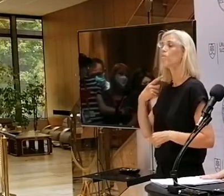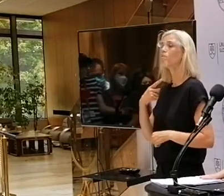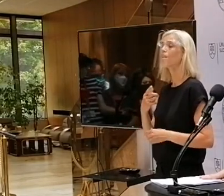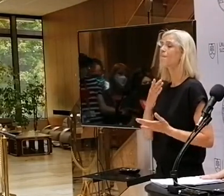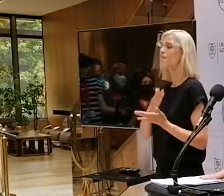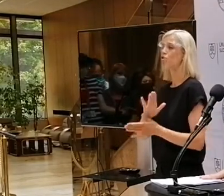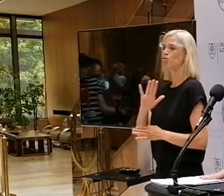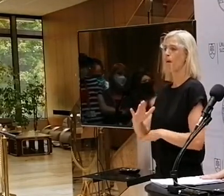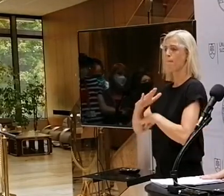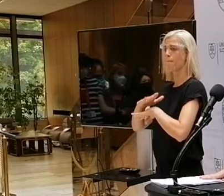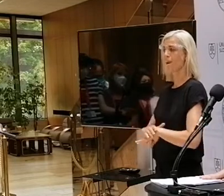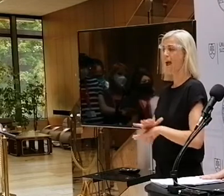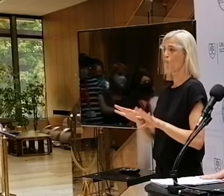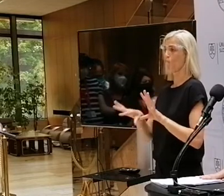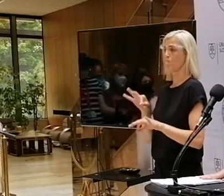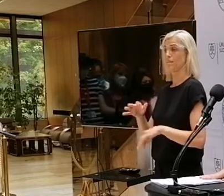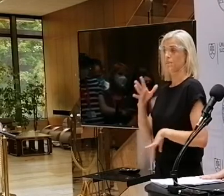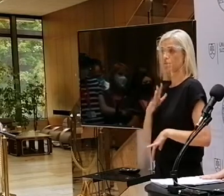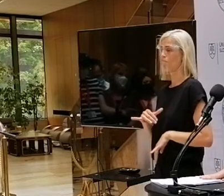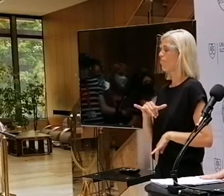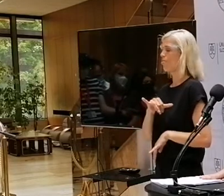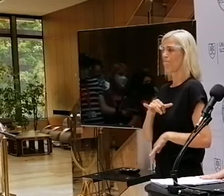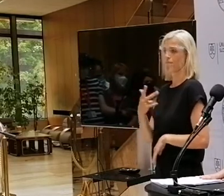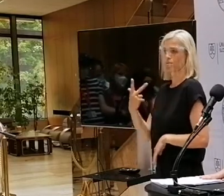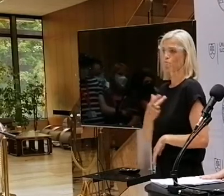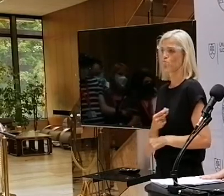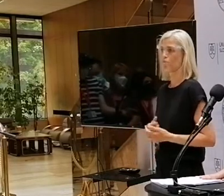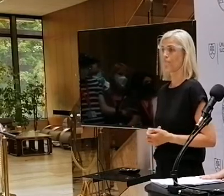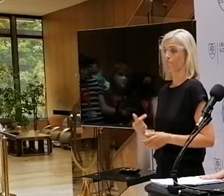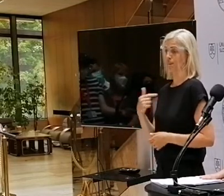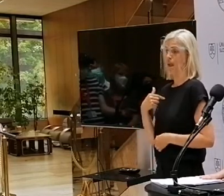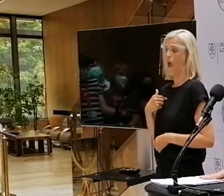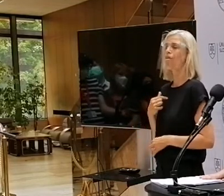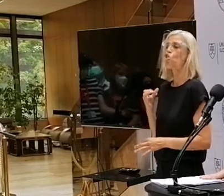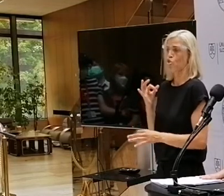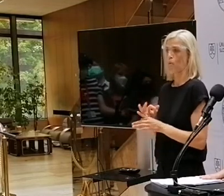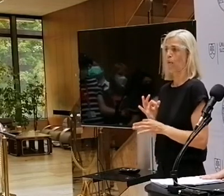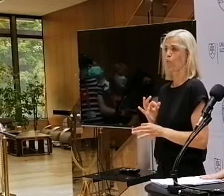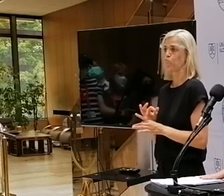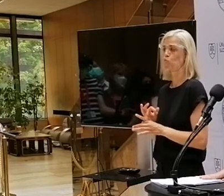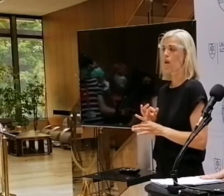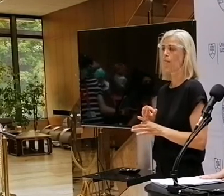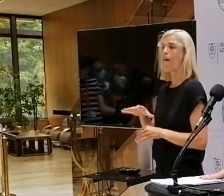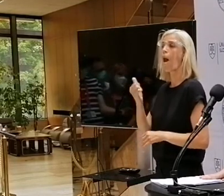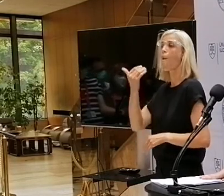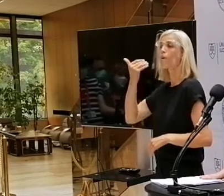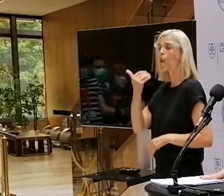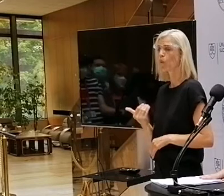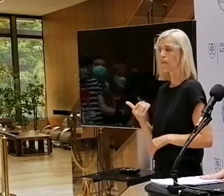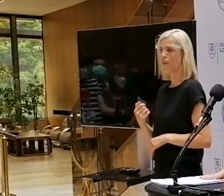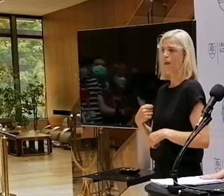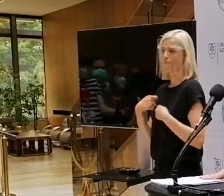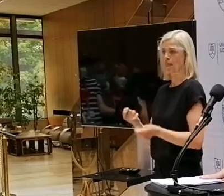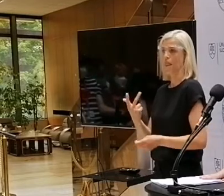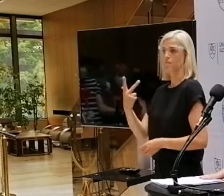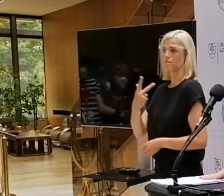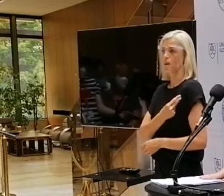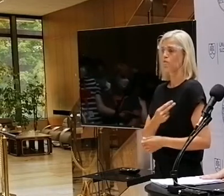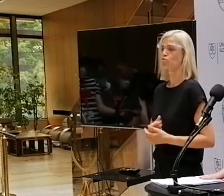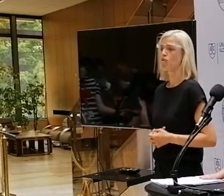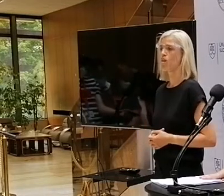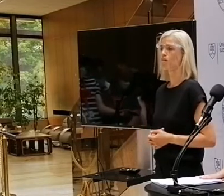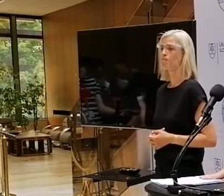chce alebo nechce nechať očkovať. Ja osobne doporučujem, aby sa ľudia dali zaočkovať.